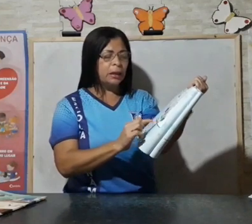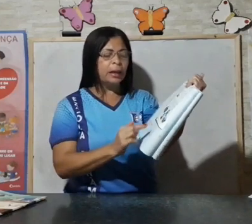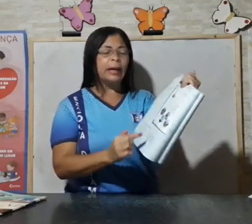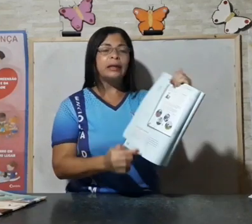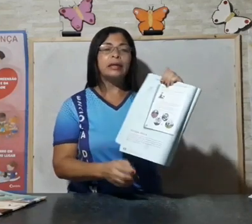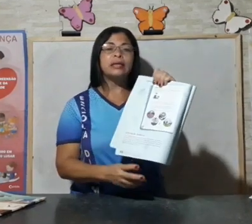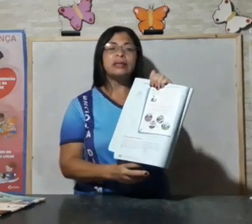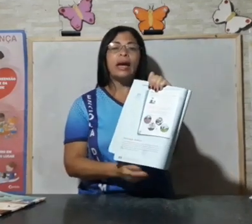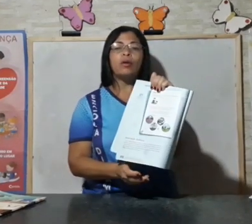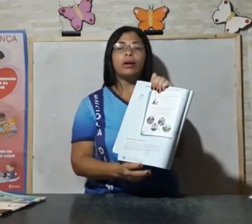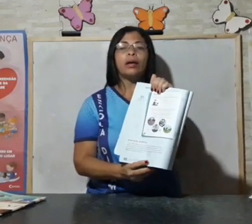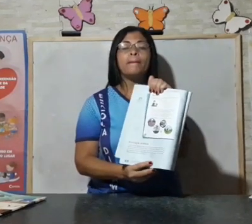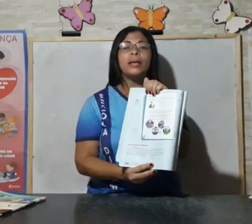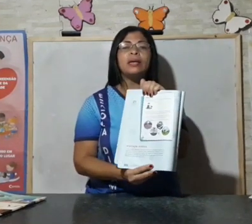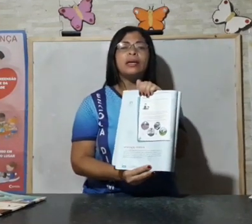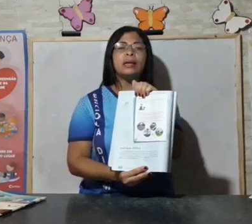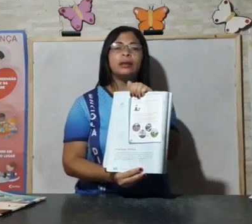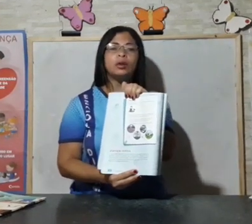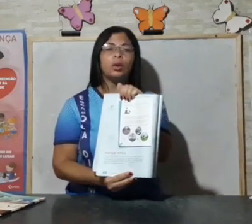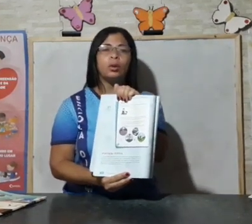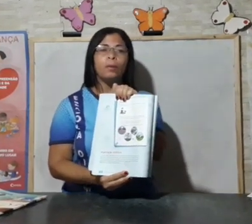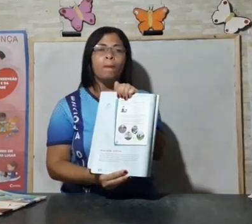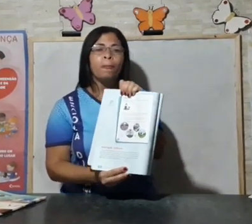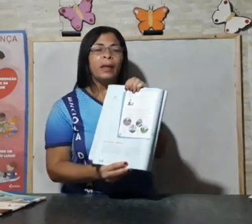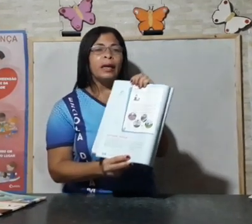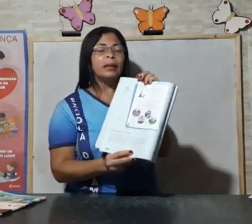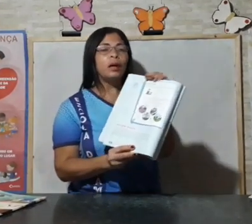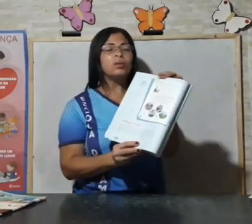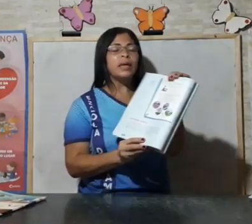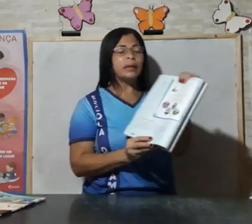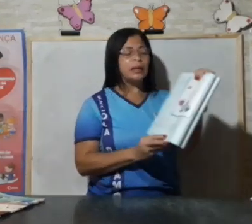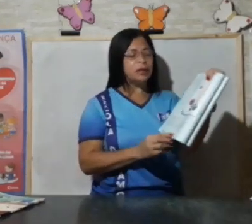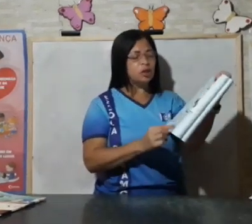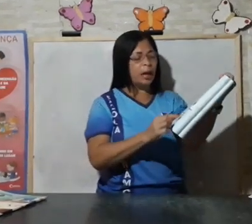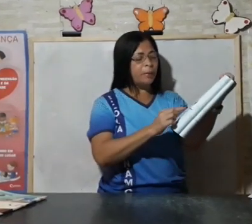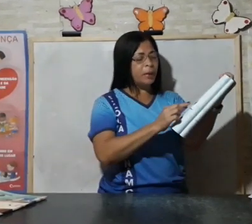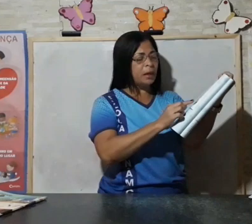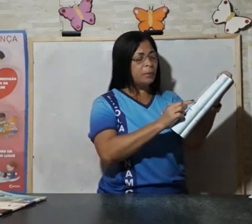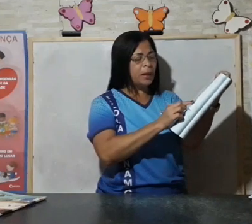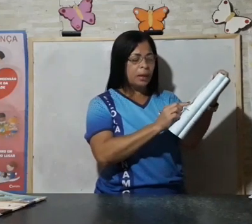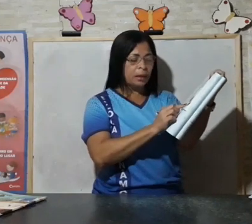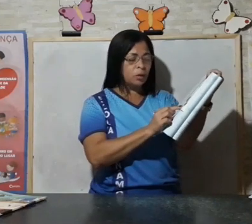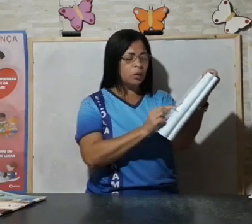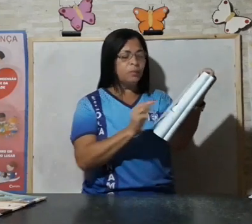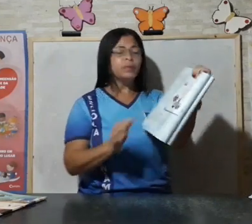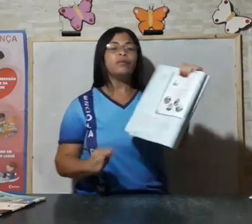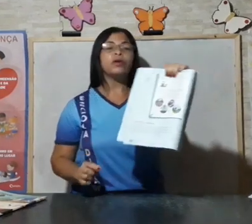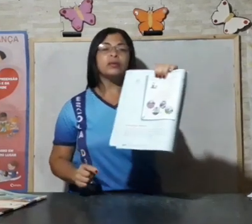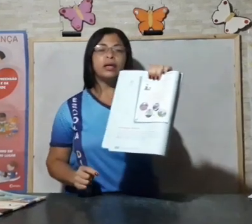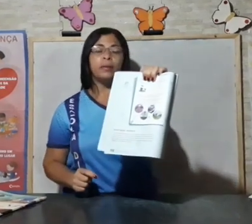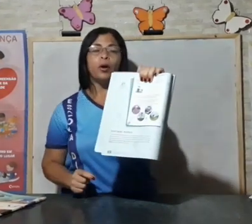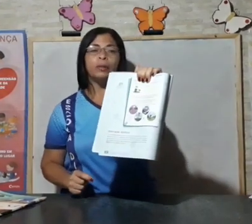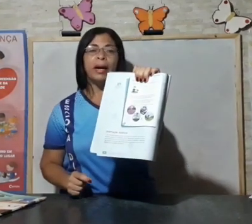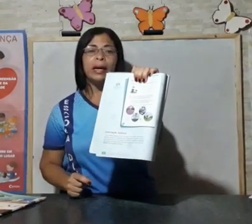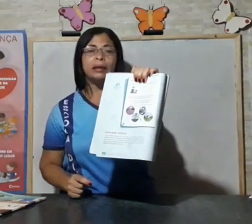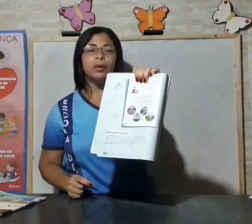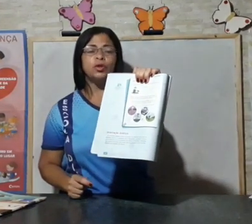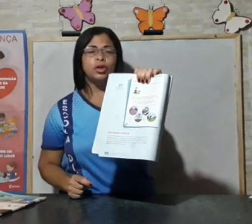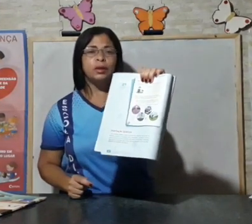a criança está o quê? Brincando. Então, se a criança está brincando, você pode marcar também o X, que